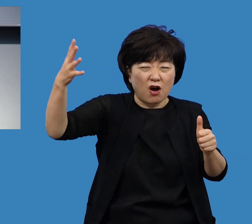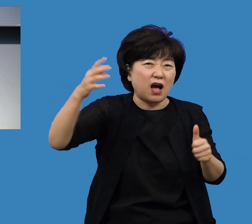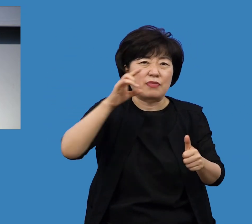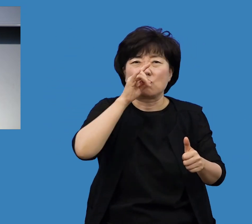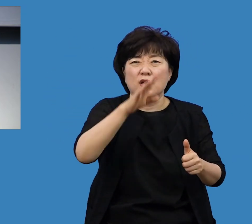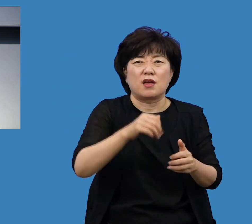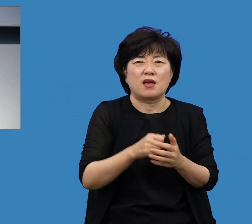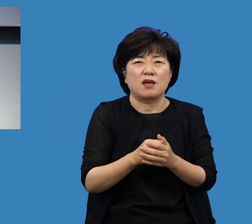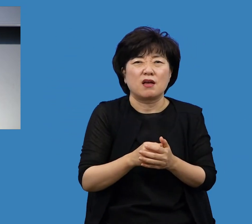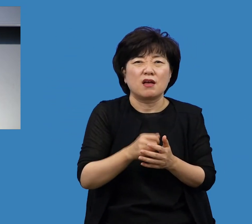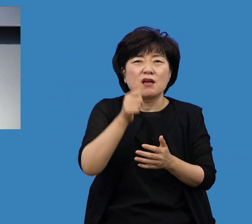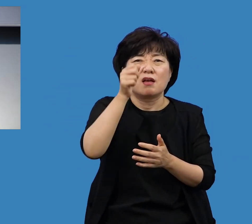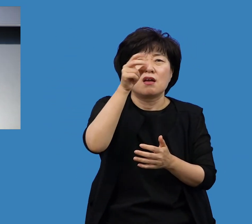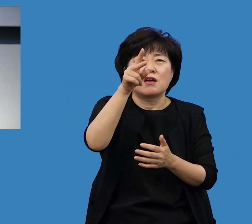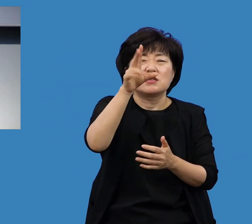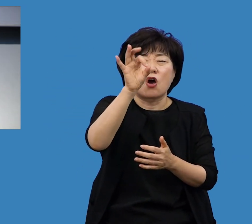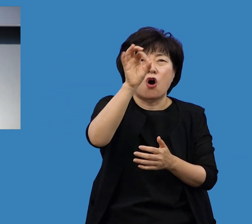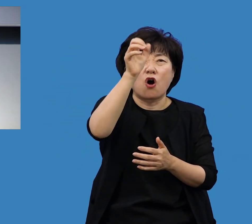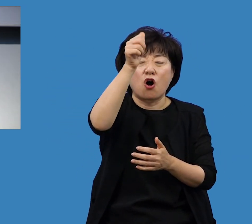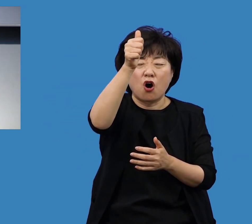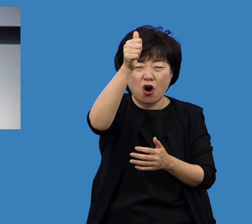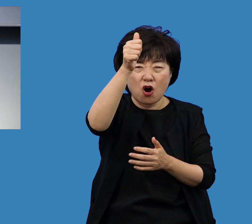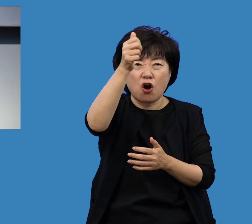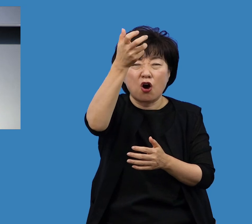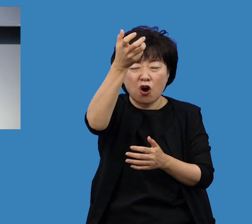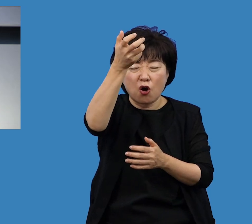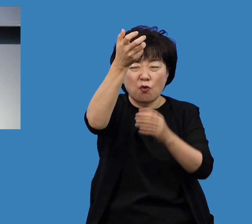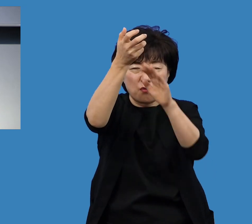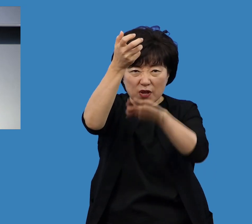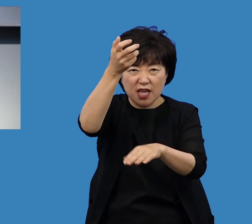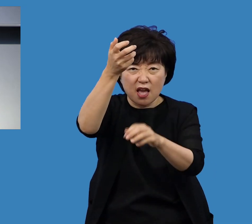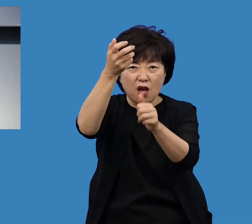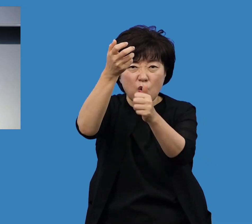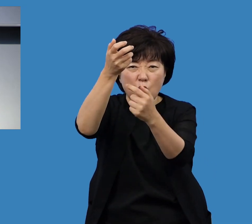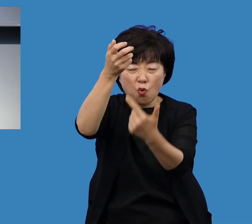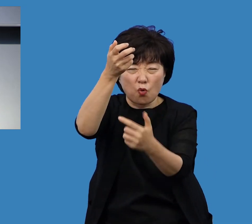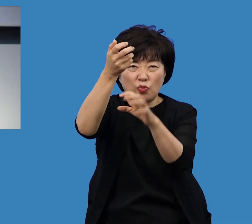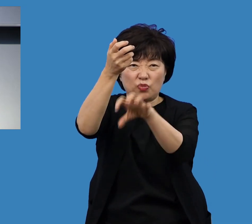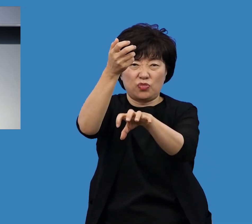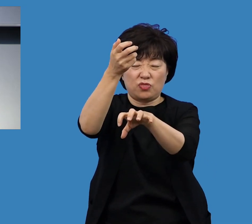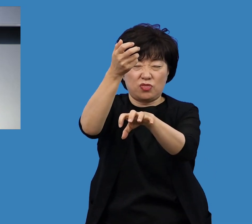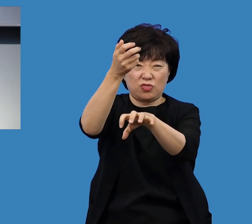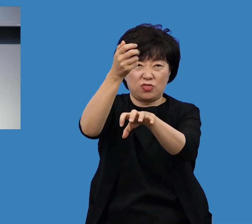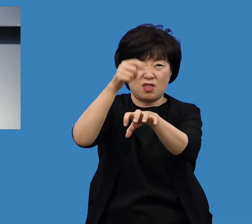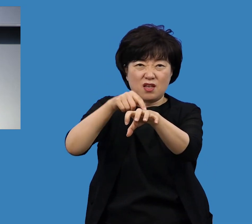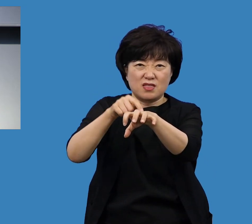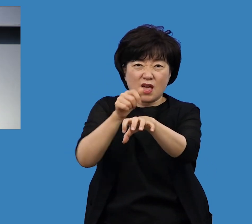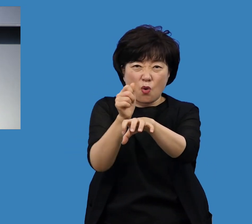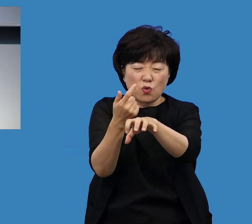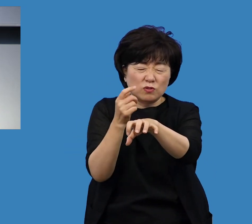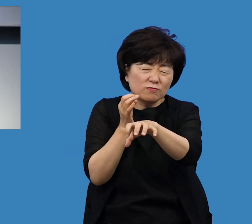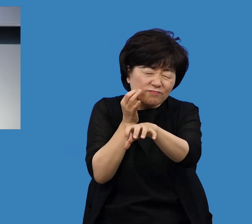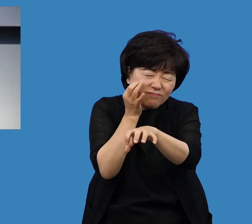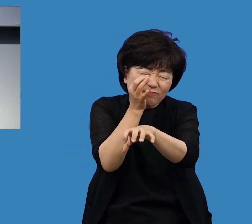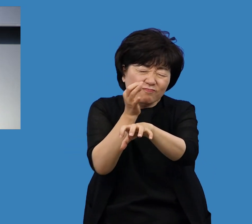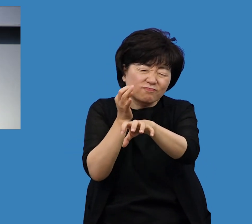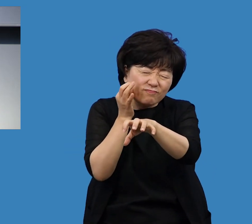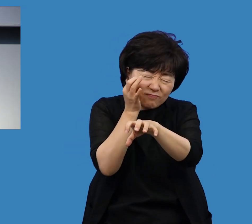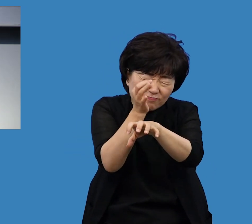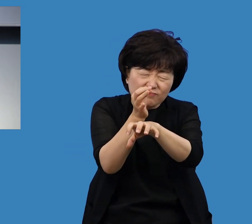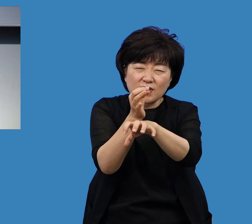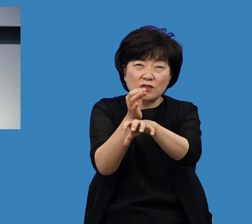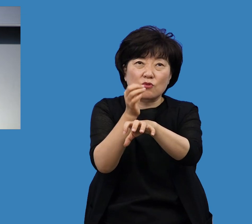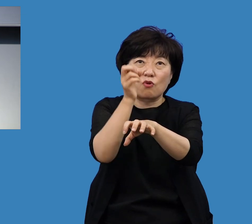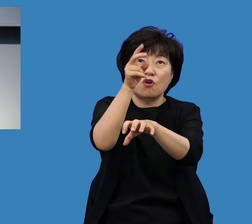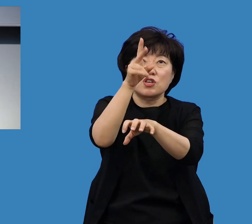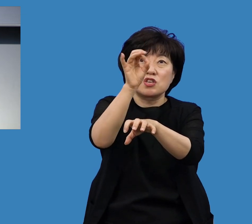하나님께서 혼을 영 아래 두셨기 때문에 질서상 우리 혼으로 아무리 애를 써도 영으로부터 싸울